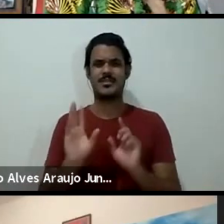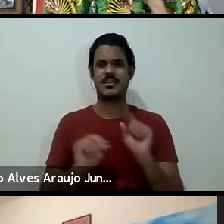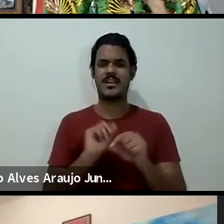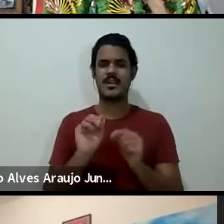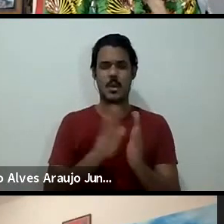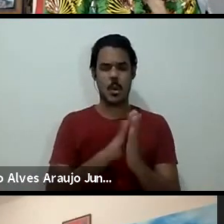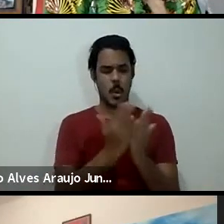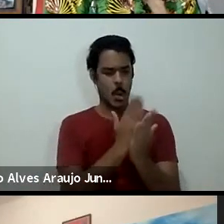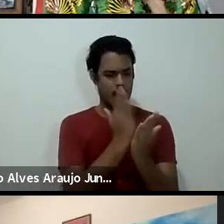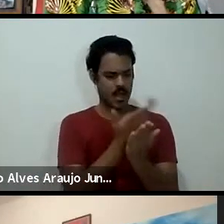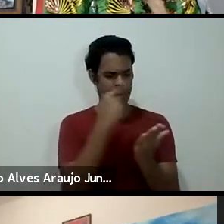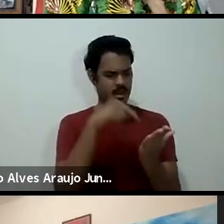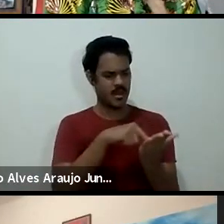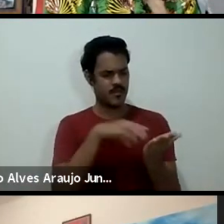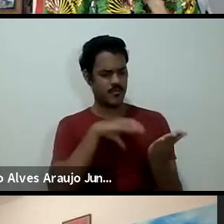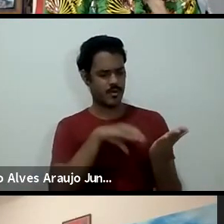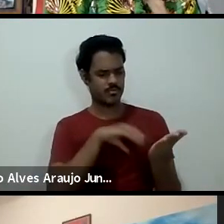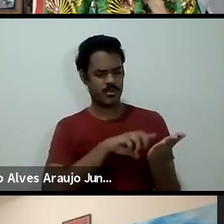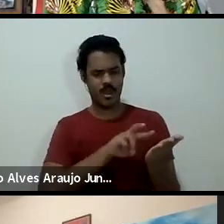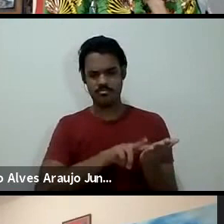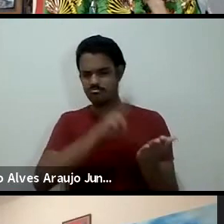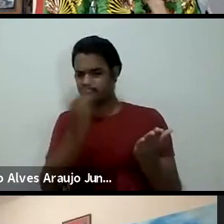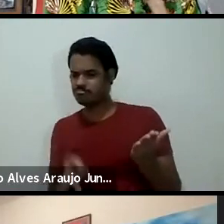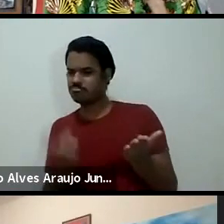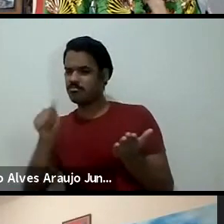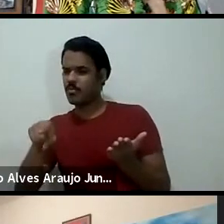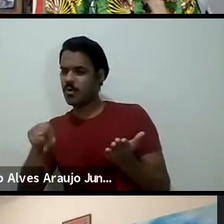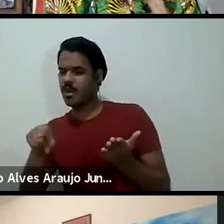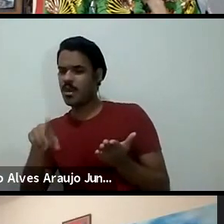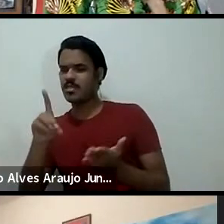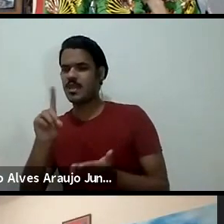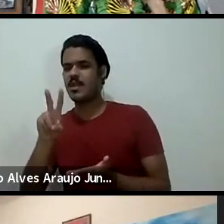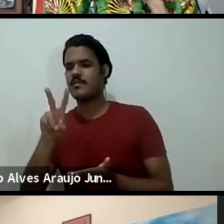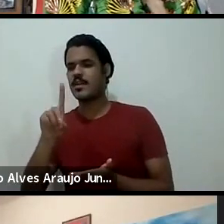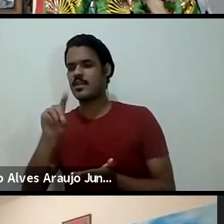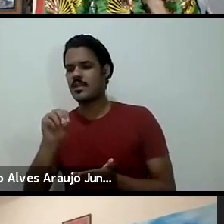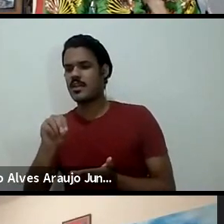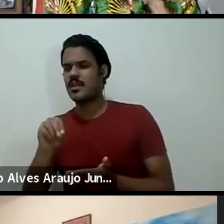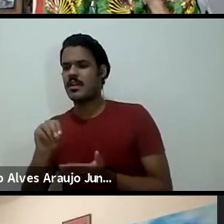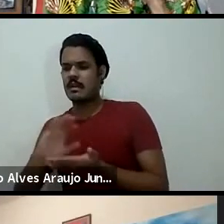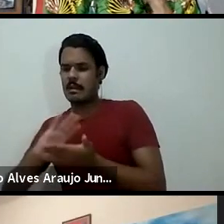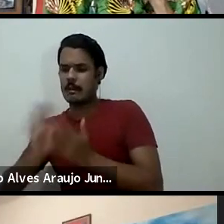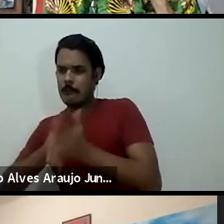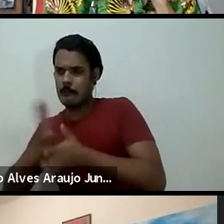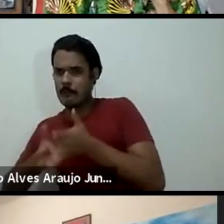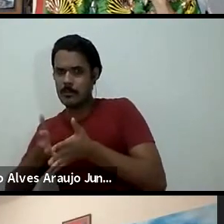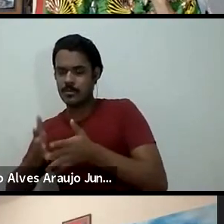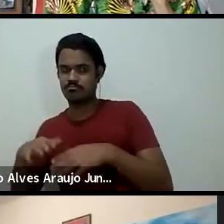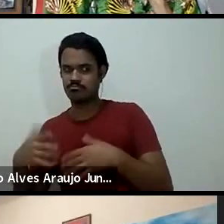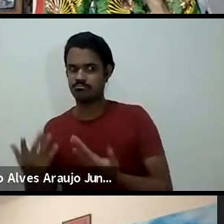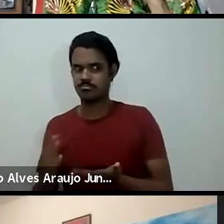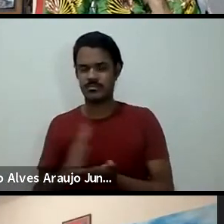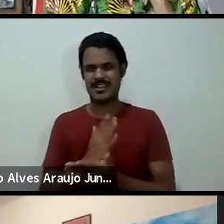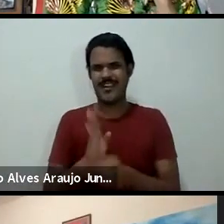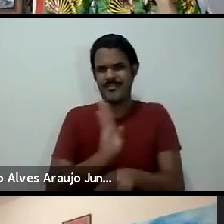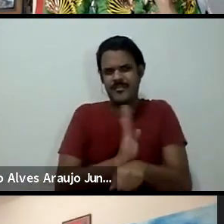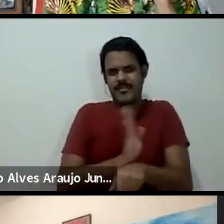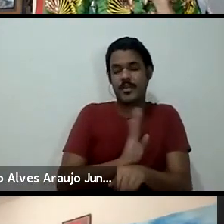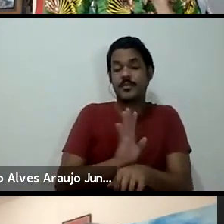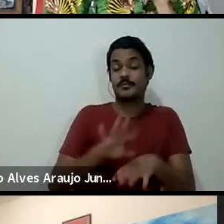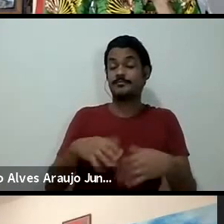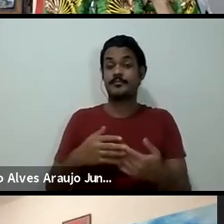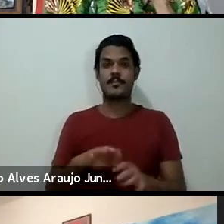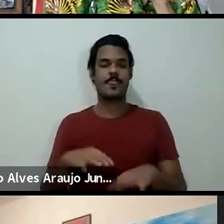um livro em português e teria o DVD em Libras. E aí veio o filme, né? Mas aí o livro,